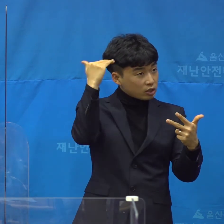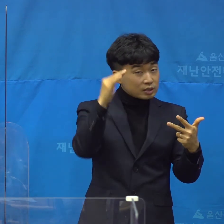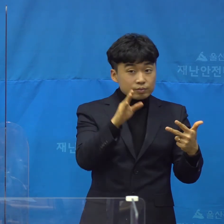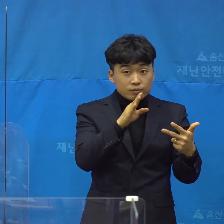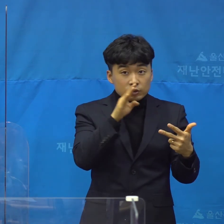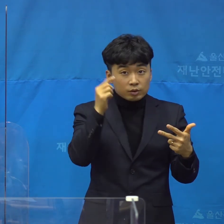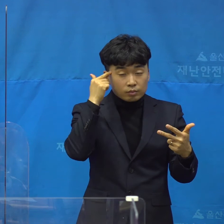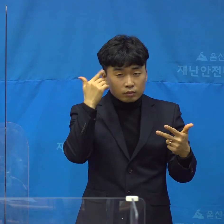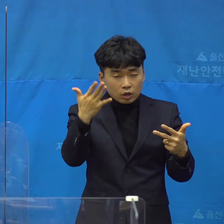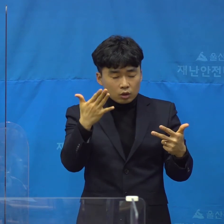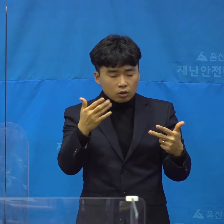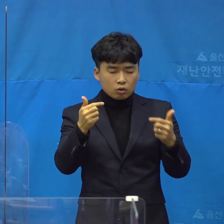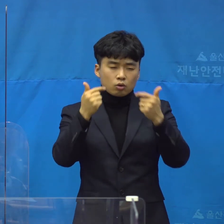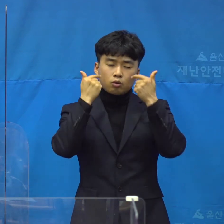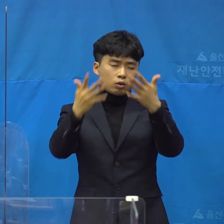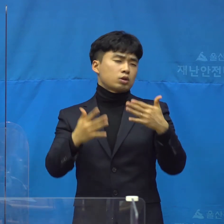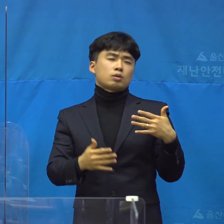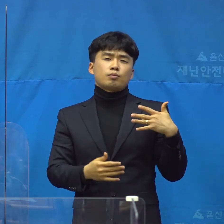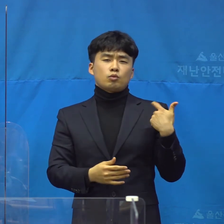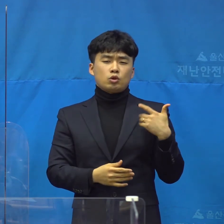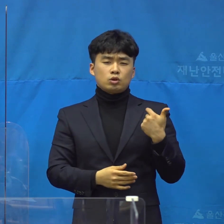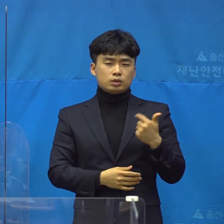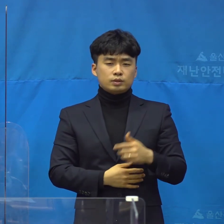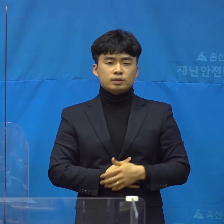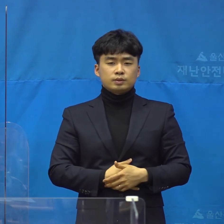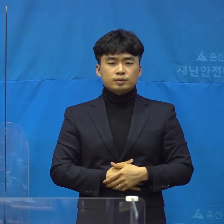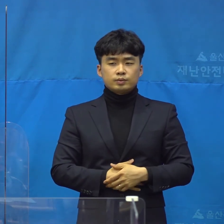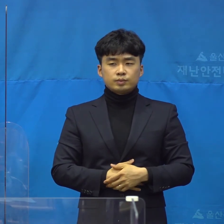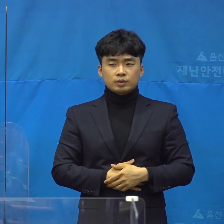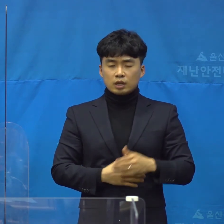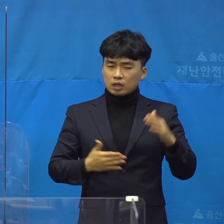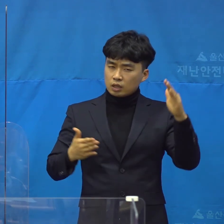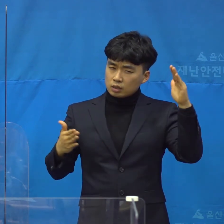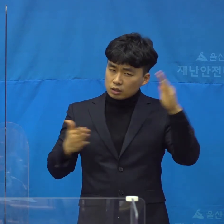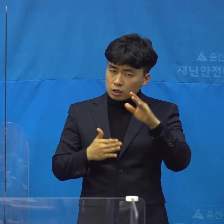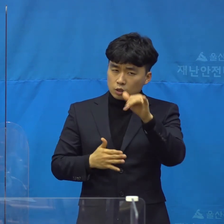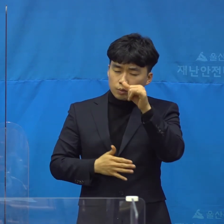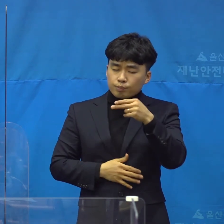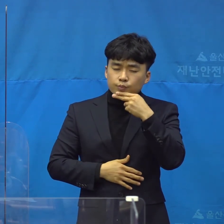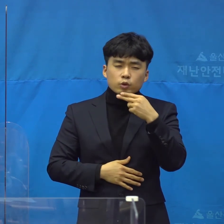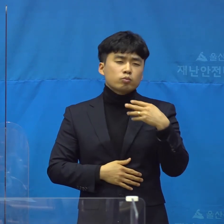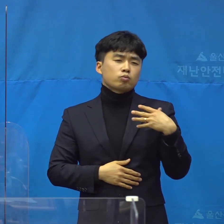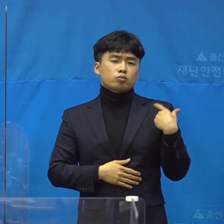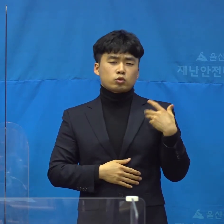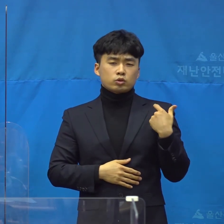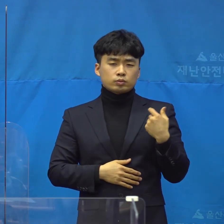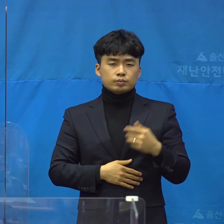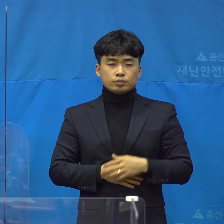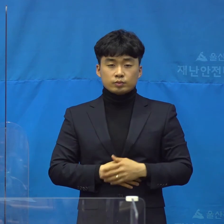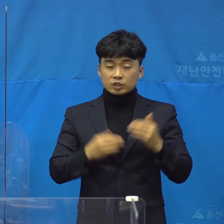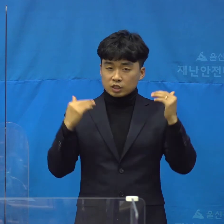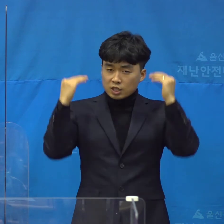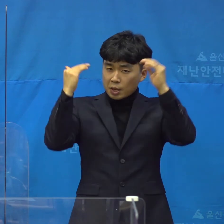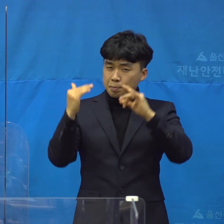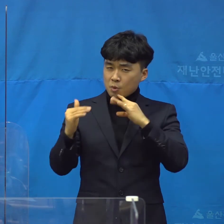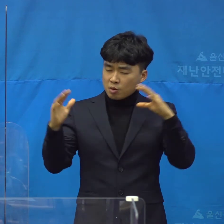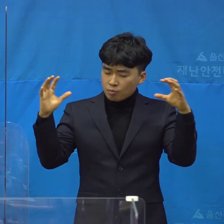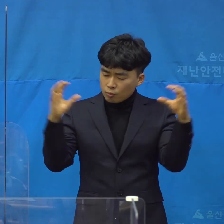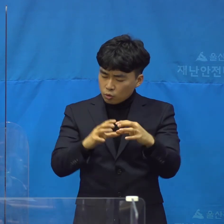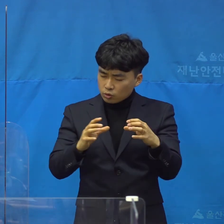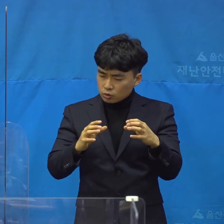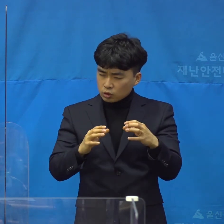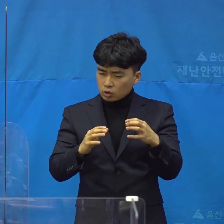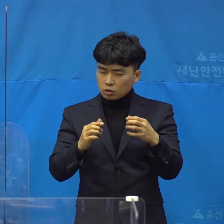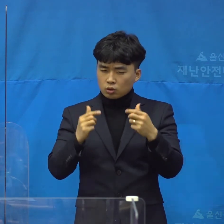어른들 아니겠습니까? 그거는 제가 지금 명확하게 지금 파악을 못하고 있습니다. 학생들이 있는지 성인들만 있는지